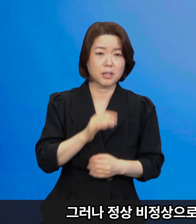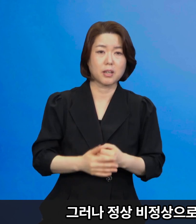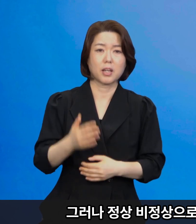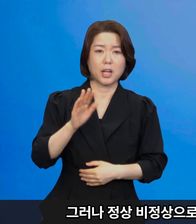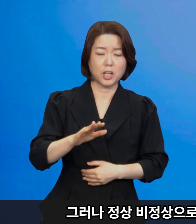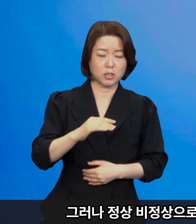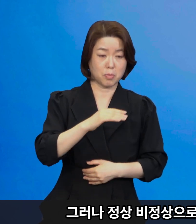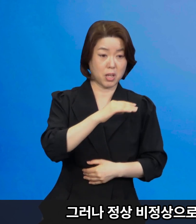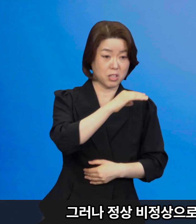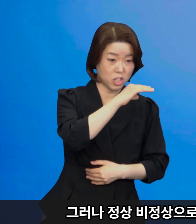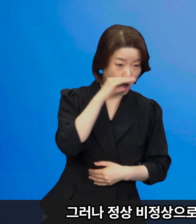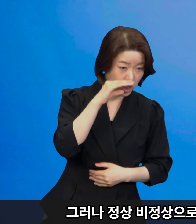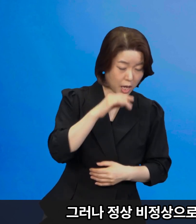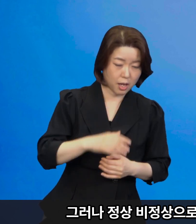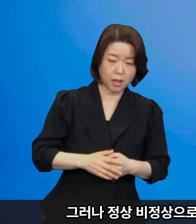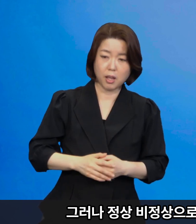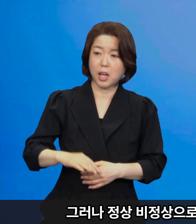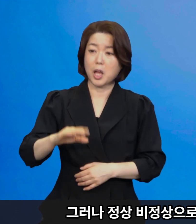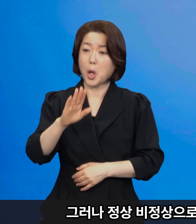정상,